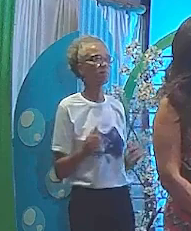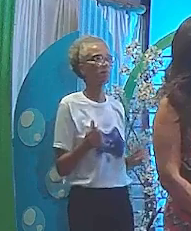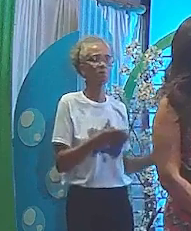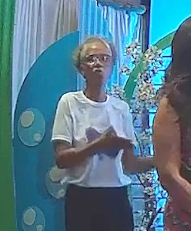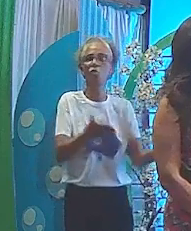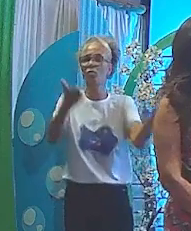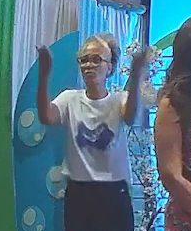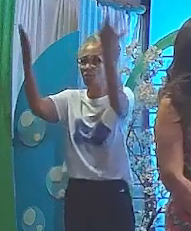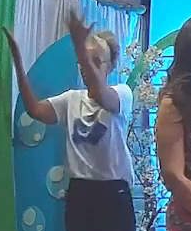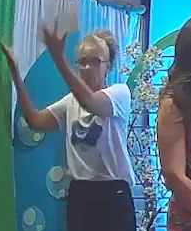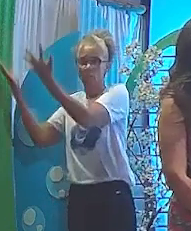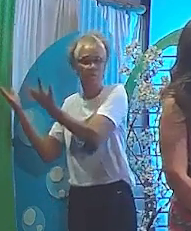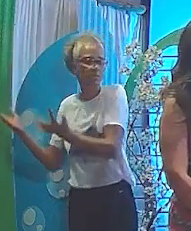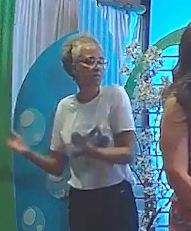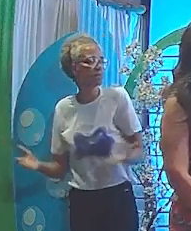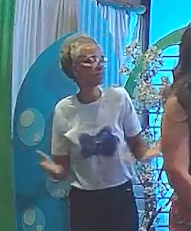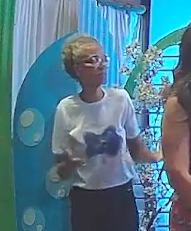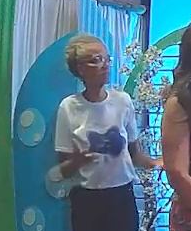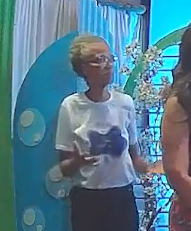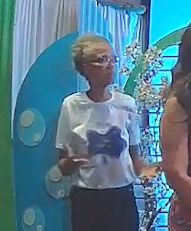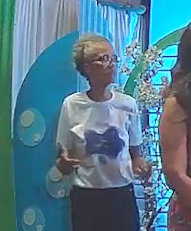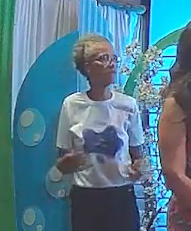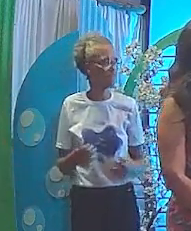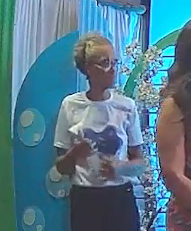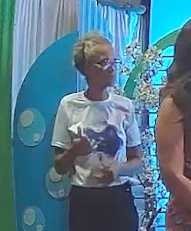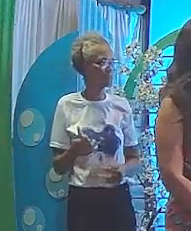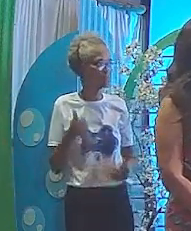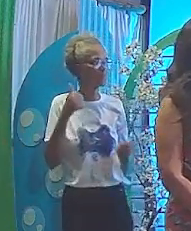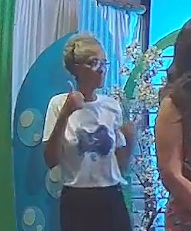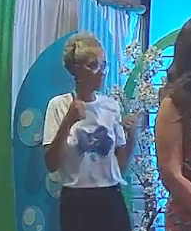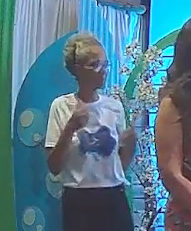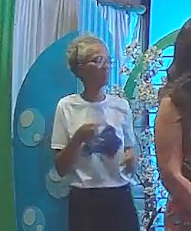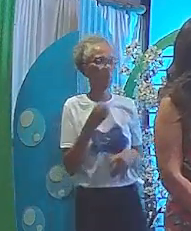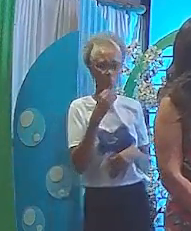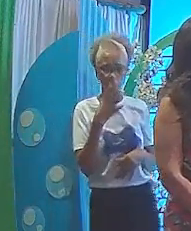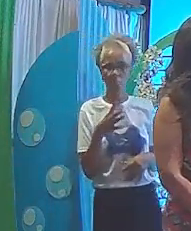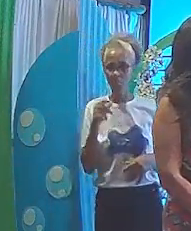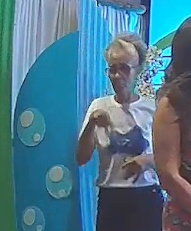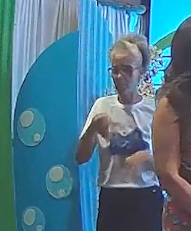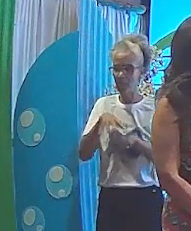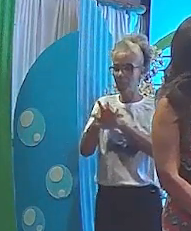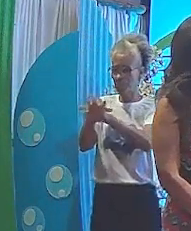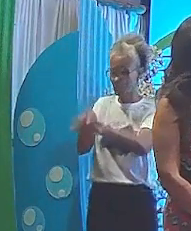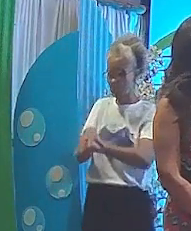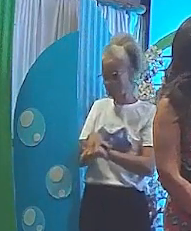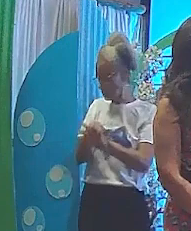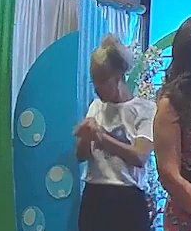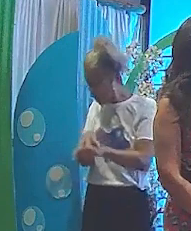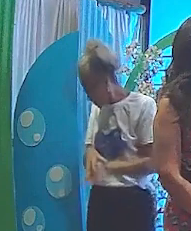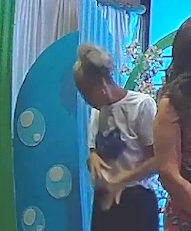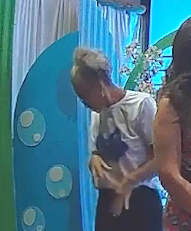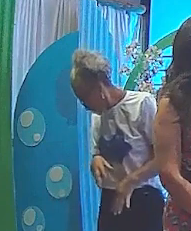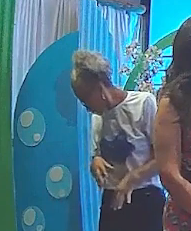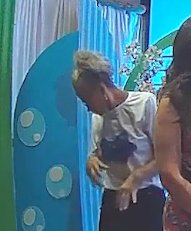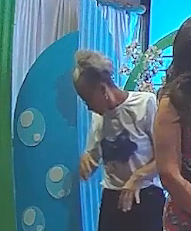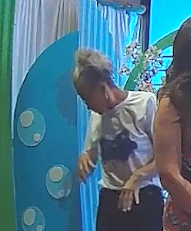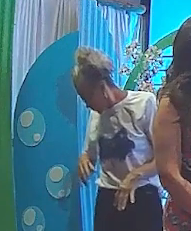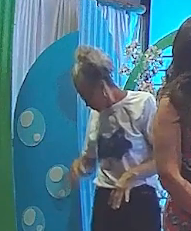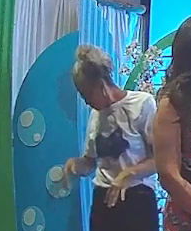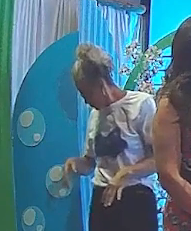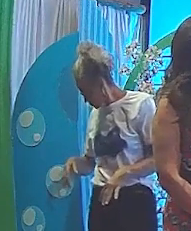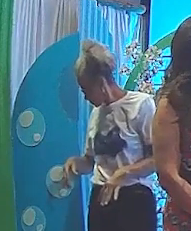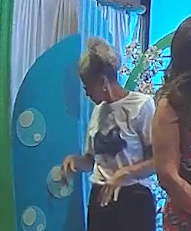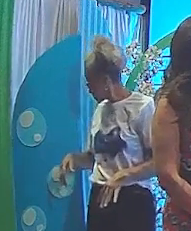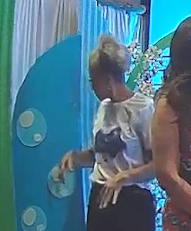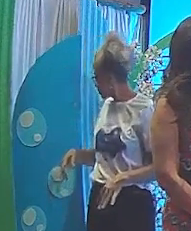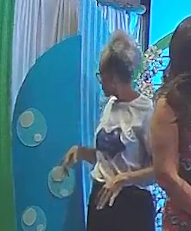comunidade, com a comunidade, como vocês já podem ter percebido, o que aconteceu hoje aqui, a gente sempre está presente. Então, a